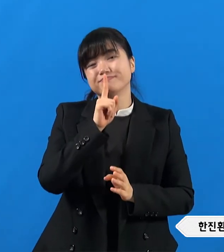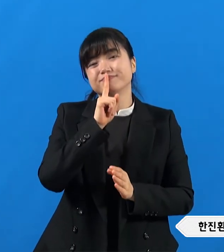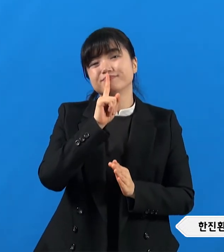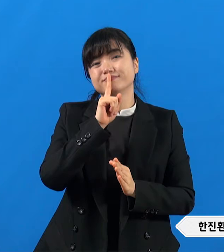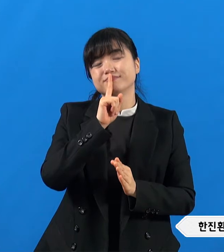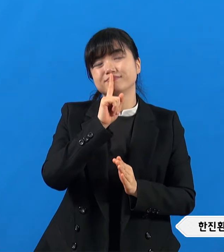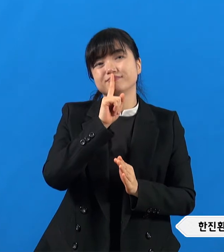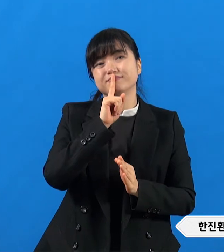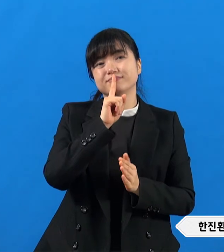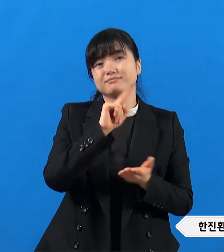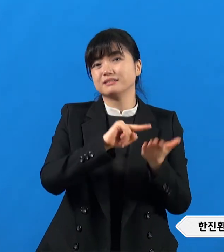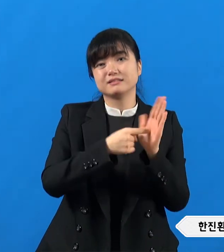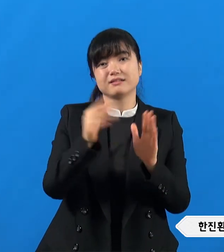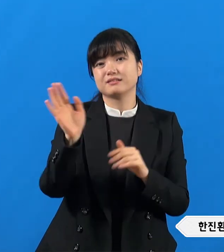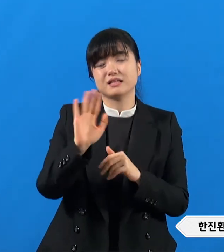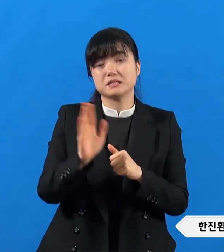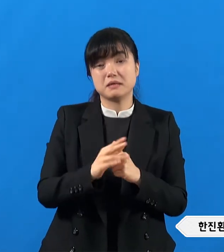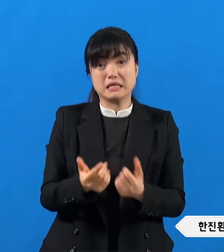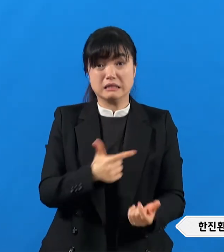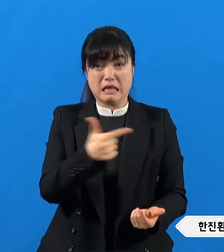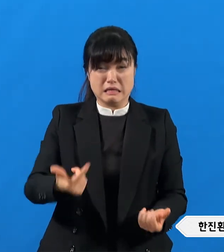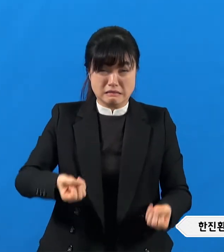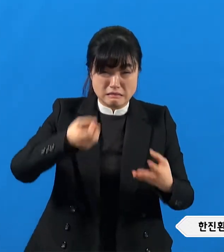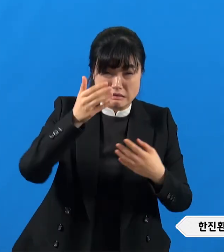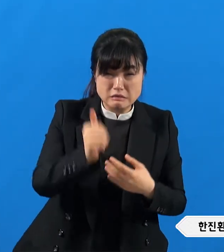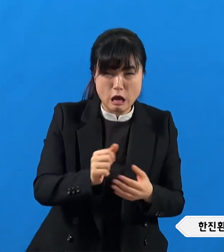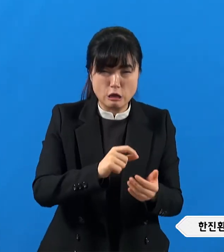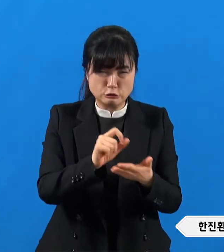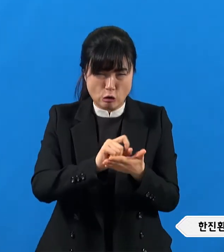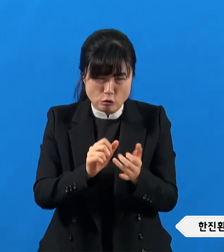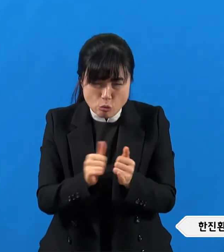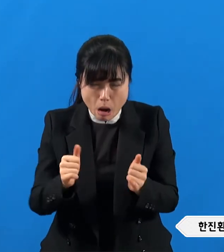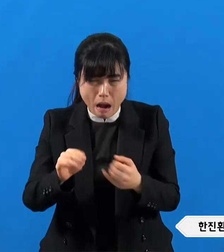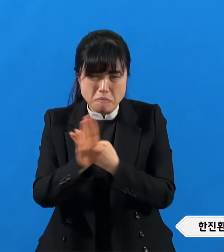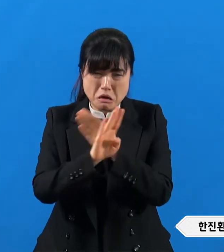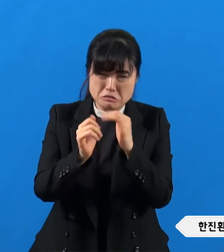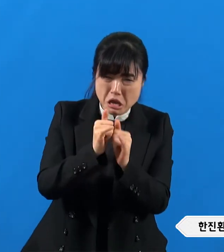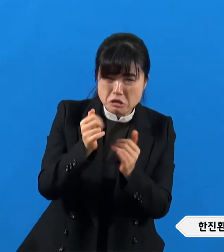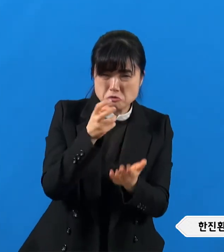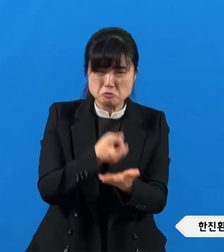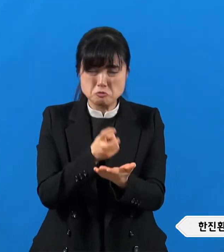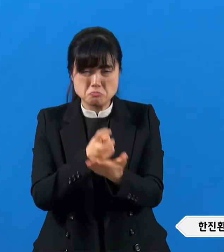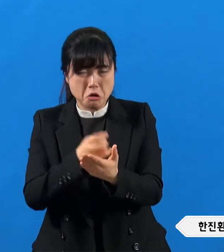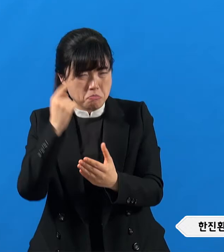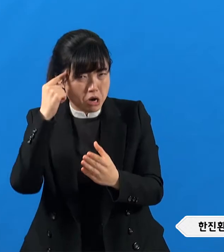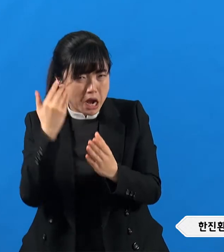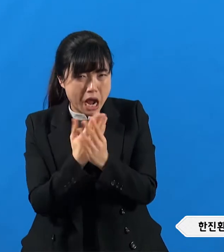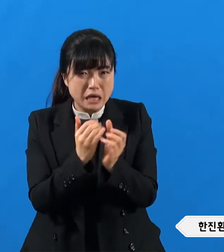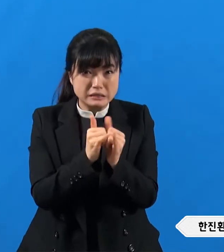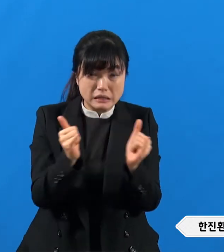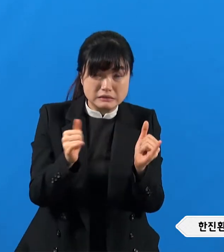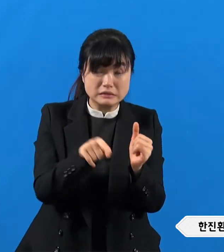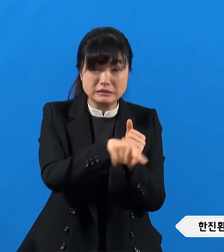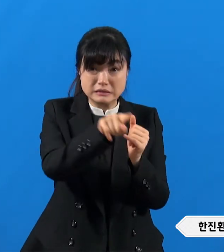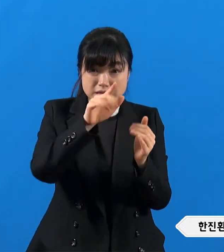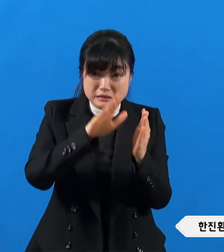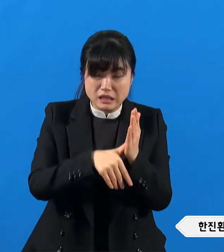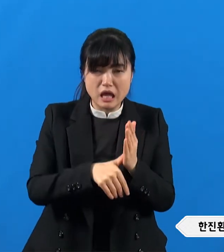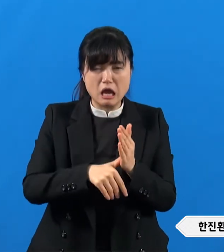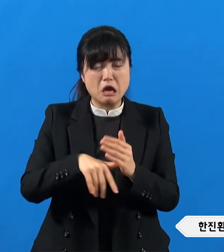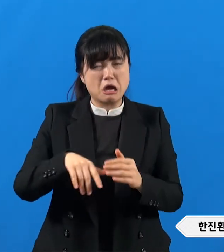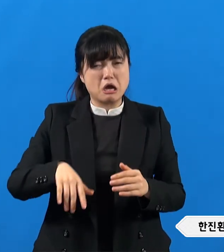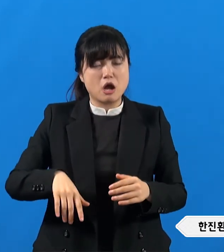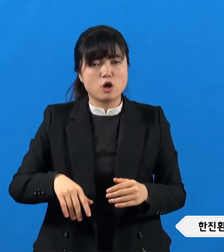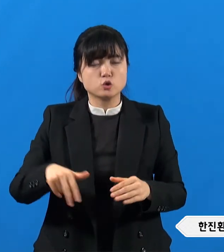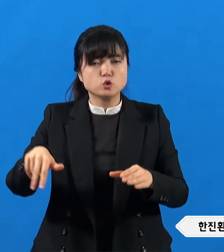존재였습니다. 대제사장, 서기관, 바리새인들, 율법사들, 소위 그 당시에 내노라고 하는